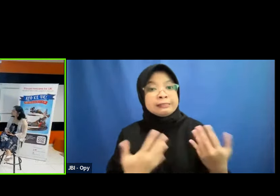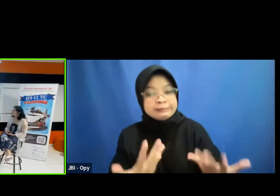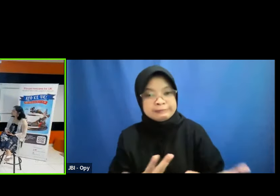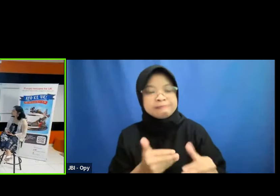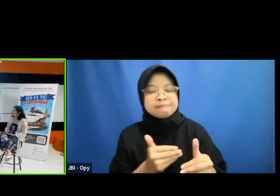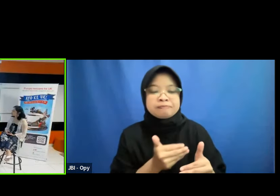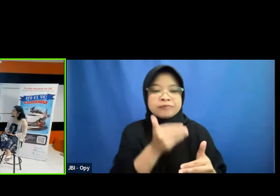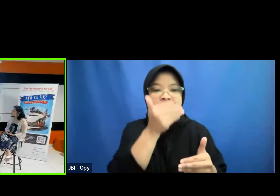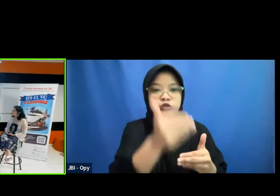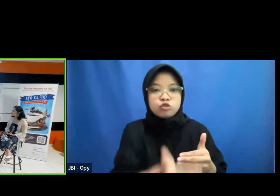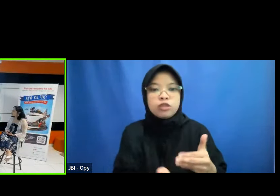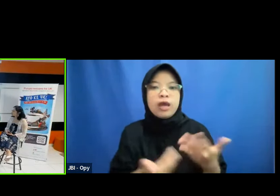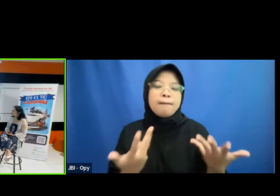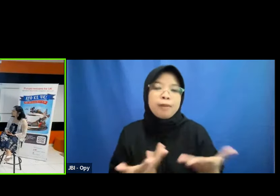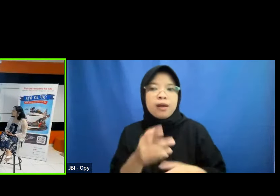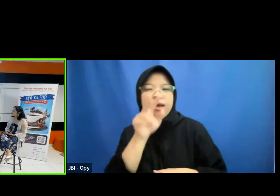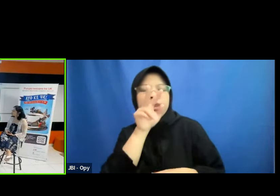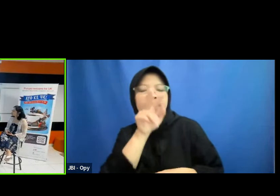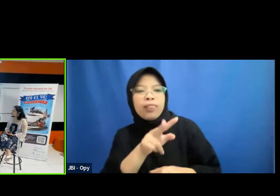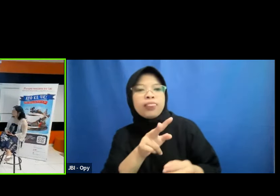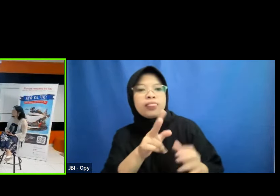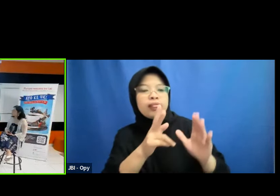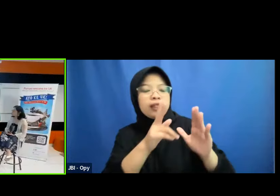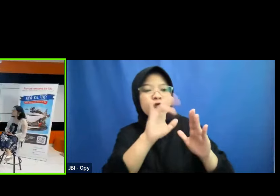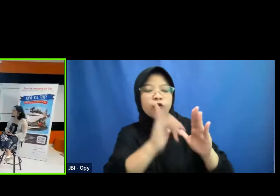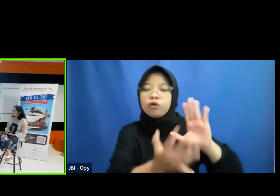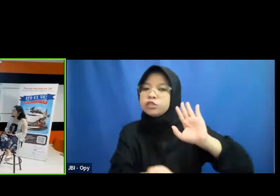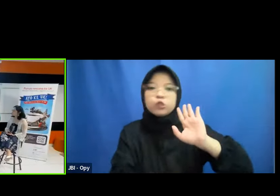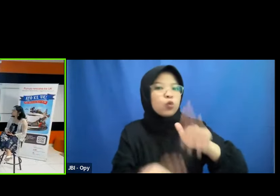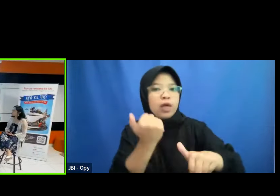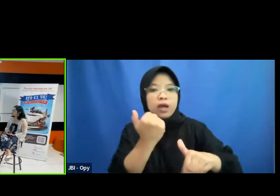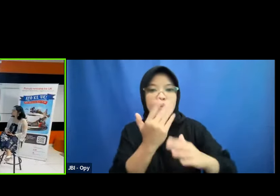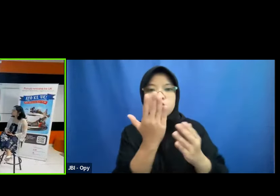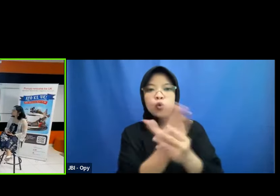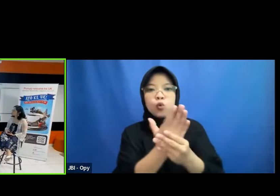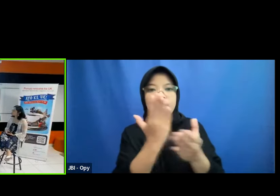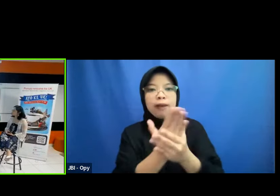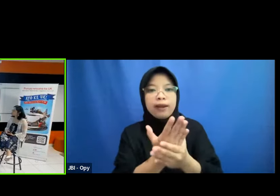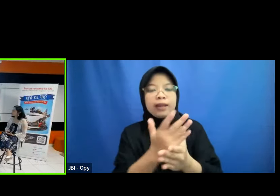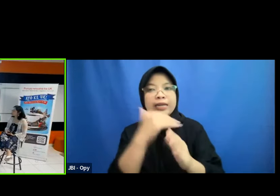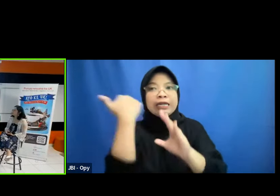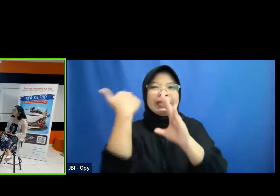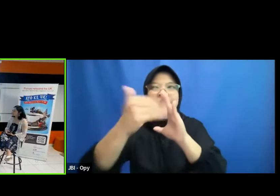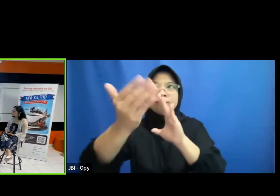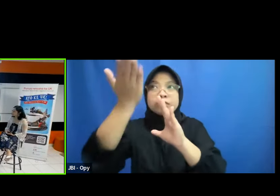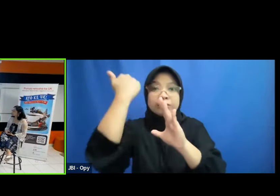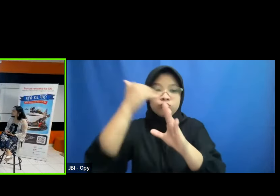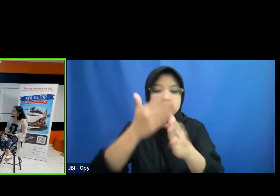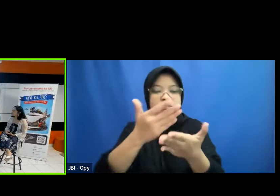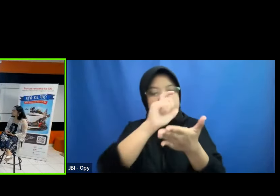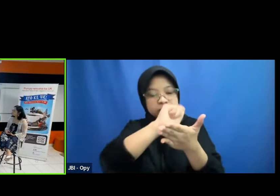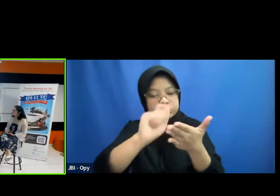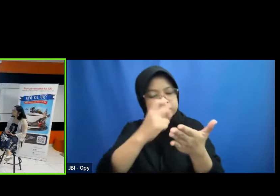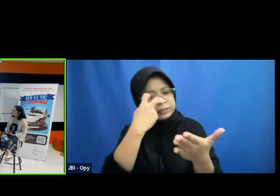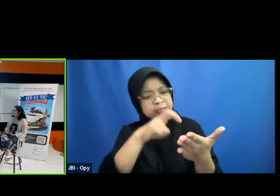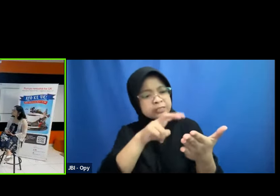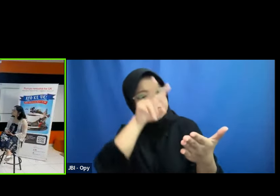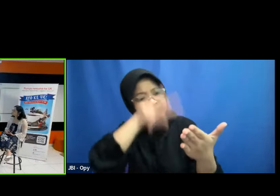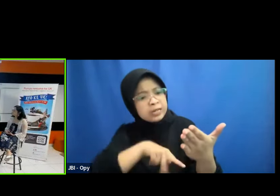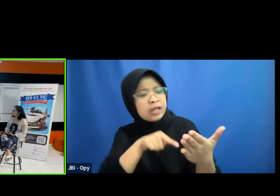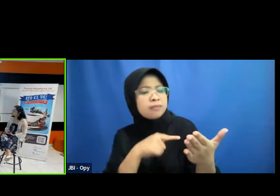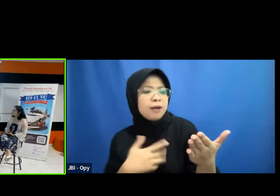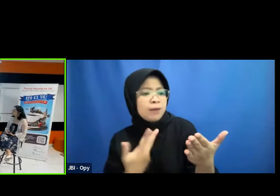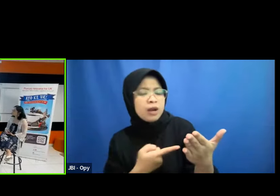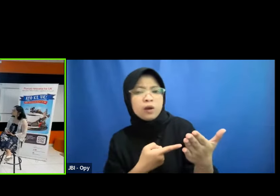saya lakukan adalah melihat lagi mer-review lagi semua dokumen tertulis yang saya kirimin H karena saya mencoba menempatkan